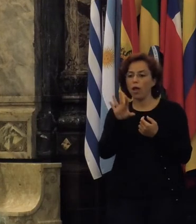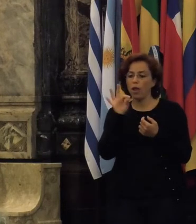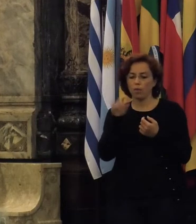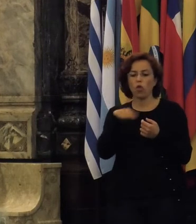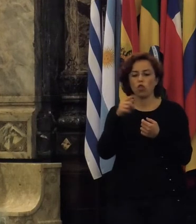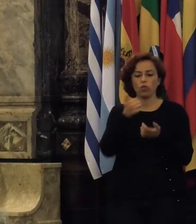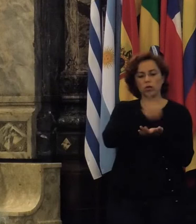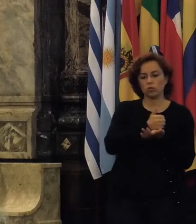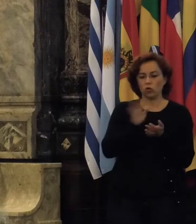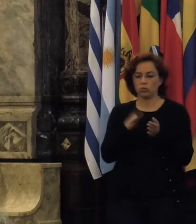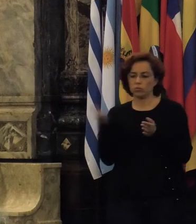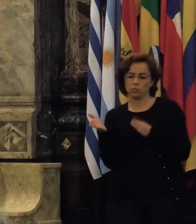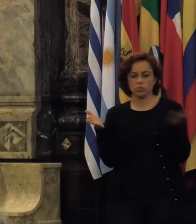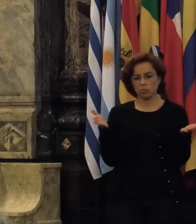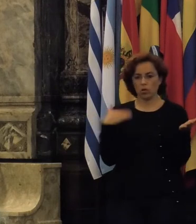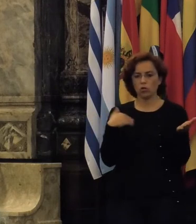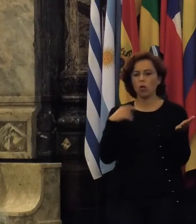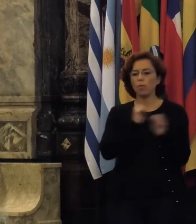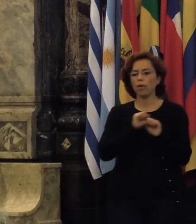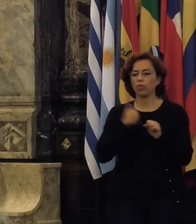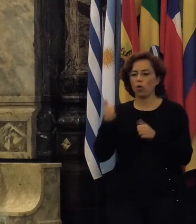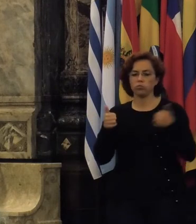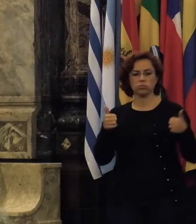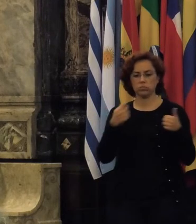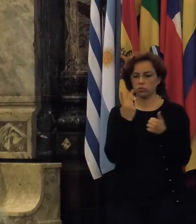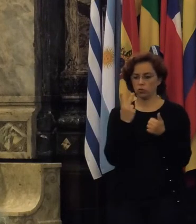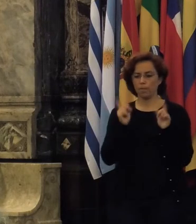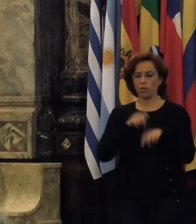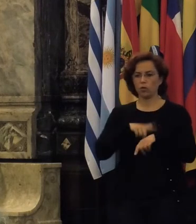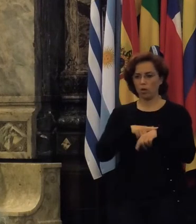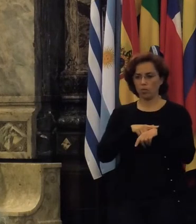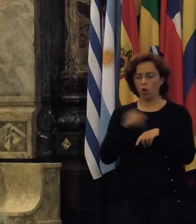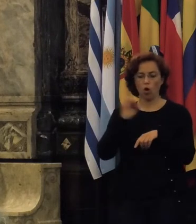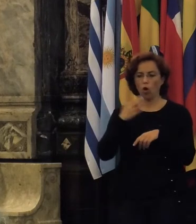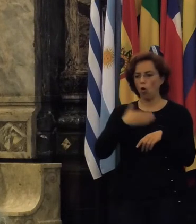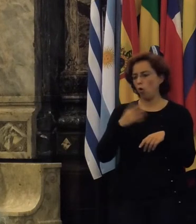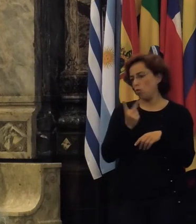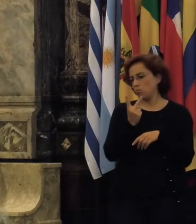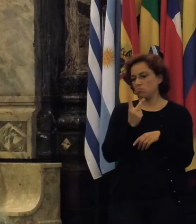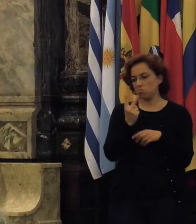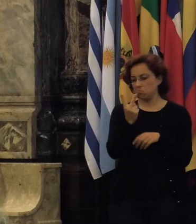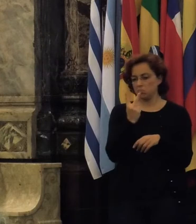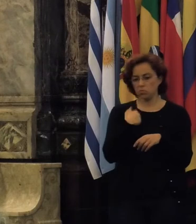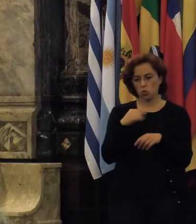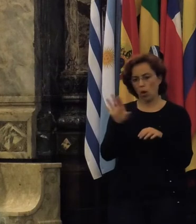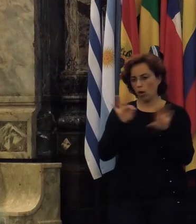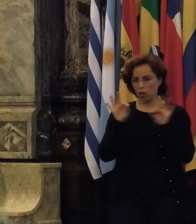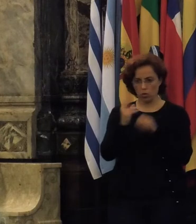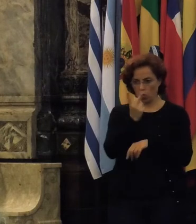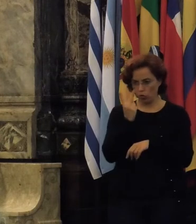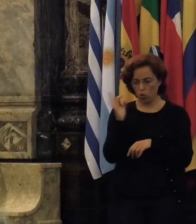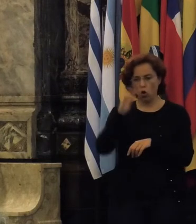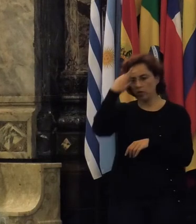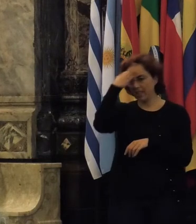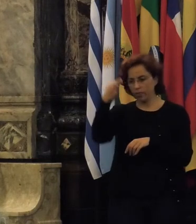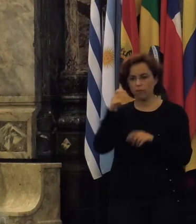elegimos estar de otro? ¿Es posible estar en los dos? ¿Es posible una neutralidad científica? ¿O lo científico pasa a